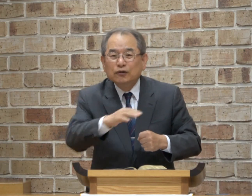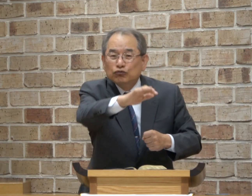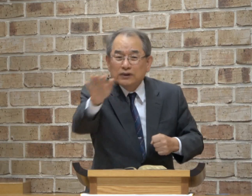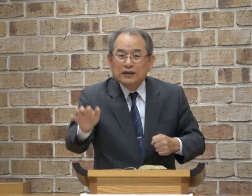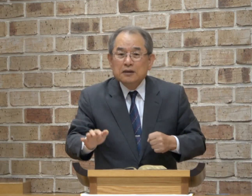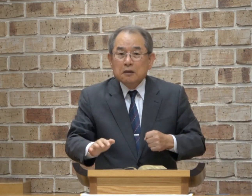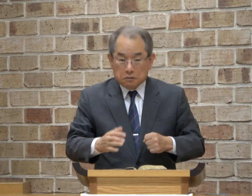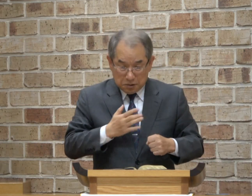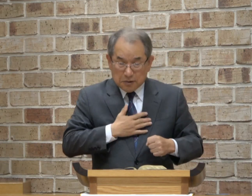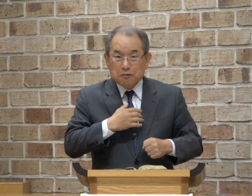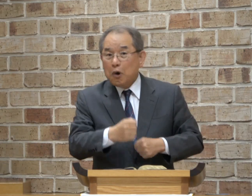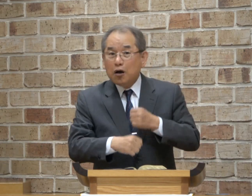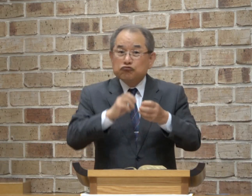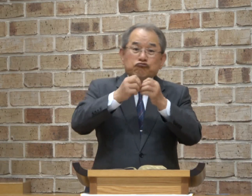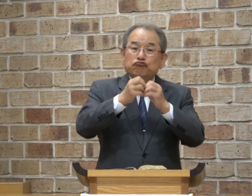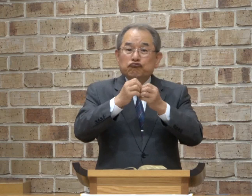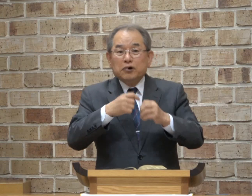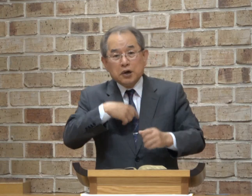주시는 분은 성령이십니다.